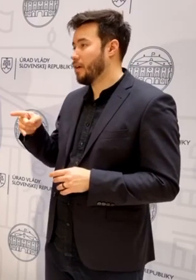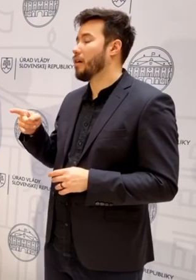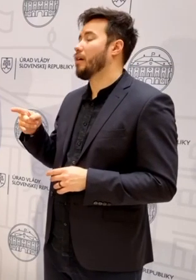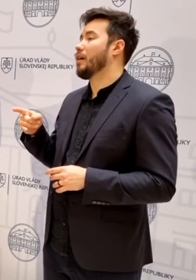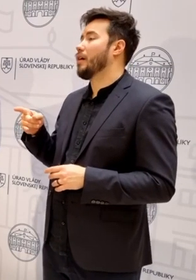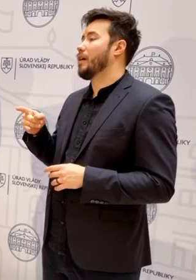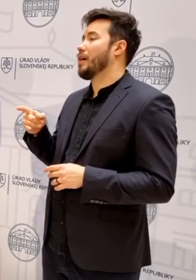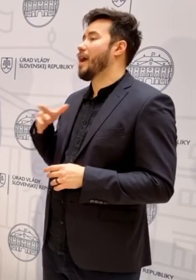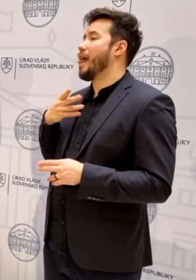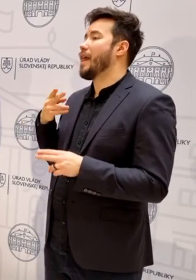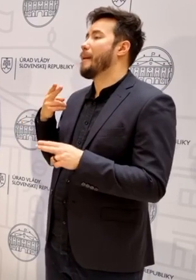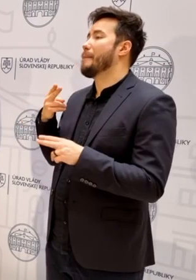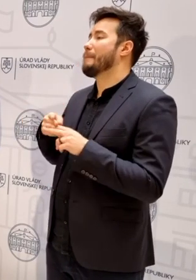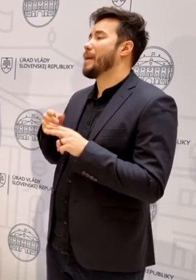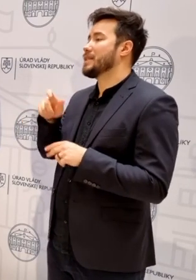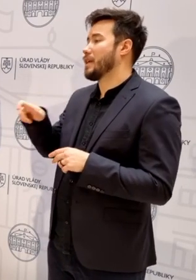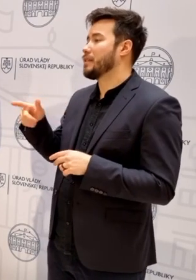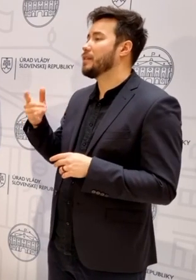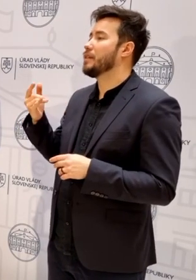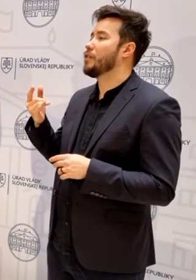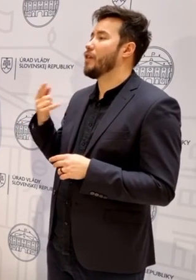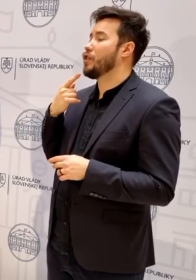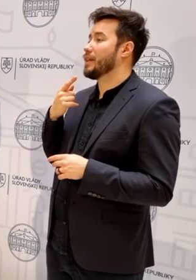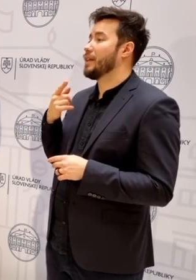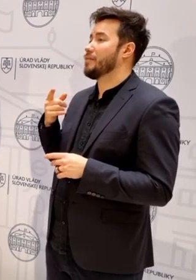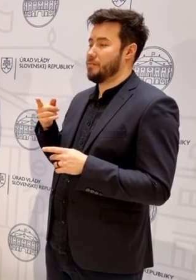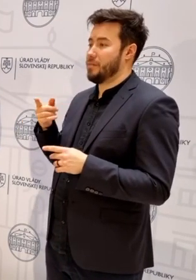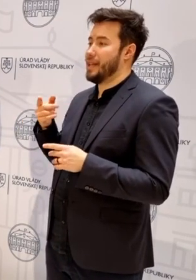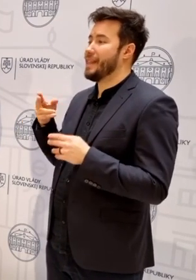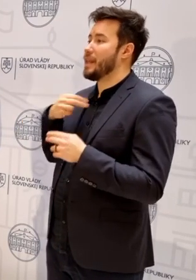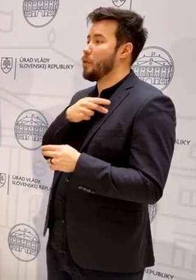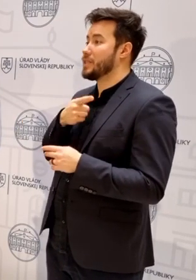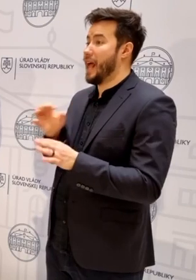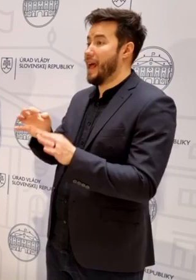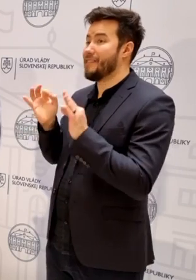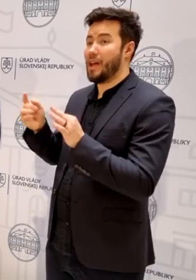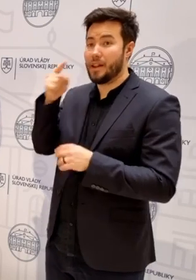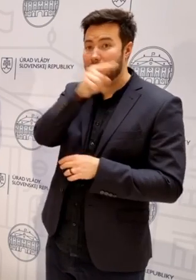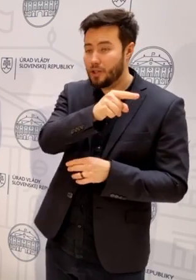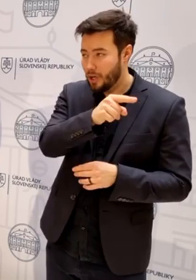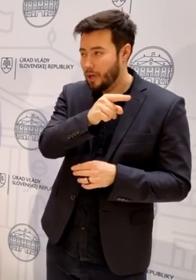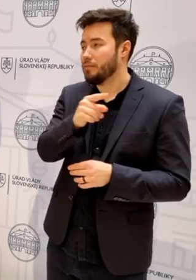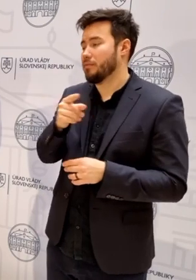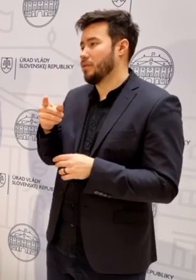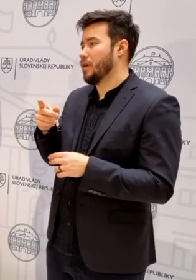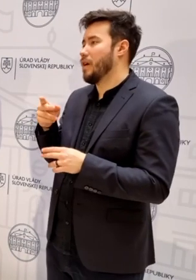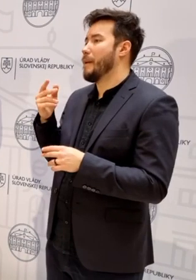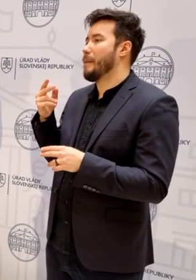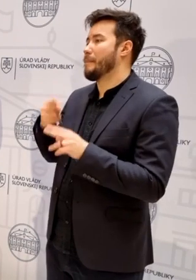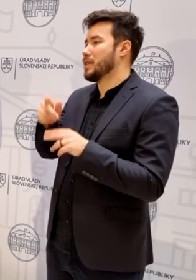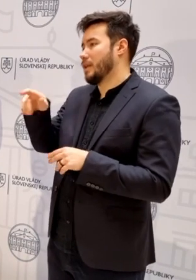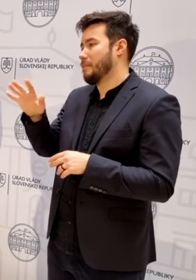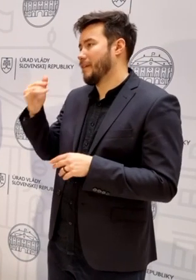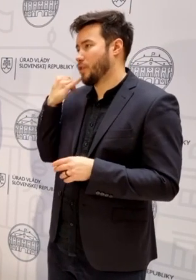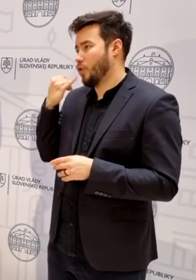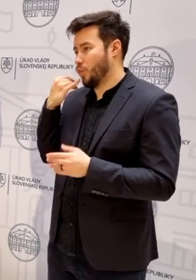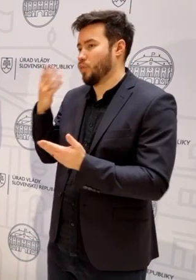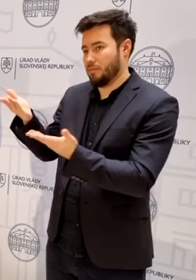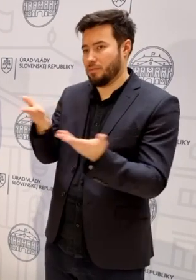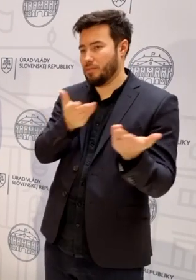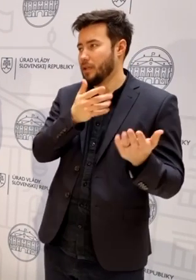výhodnejšie, keď ten istý lekár bude ošetrovať v inej nemocnici, ktorá je asi kvalitnejšia ako tá, ktorá poskytovala tú službu doteraz.